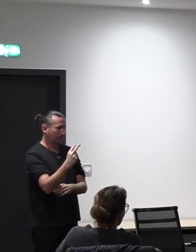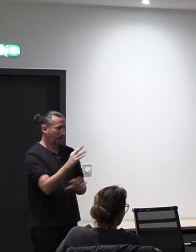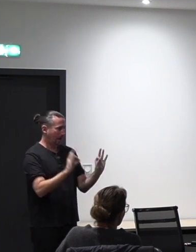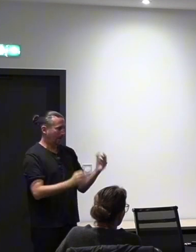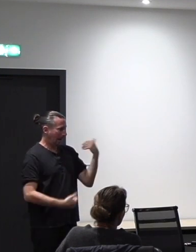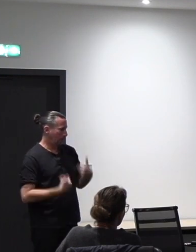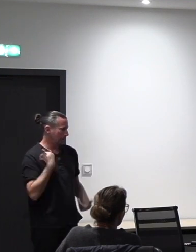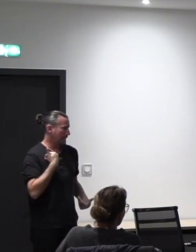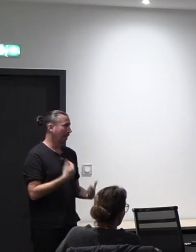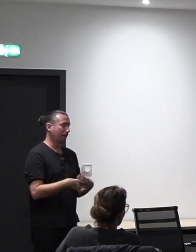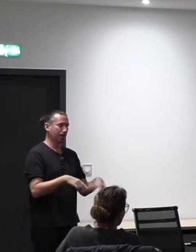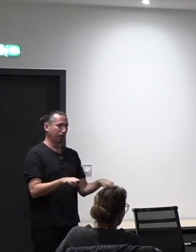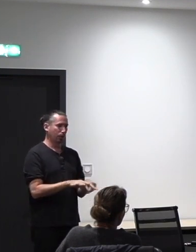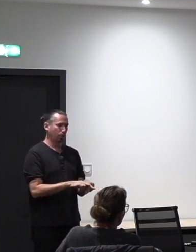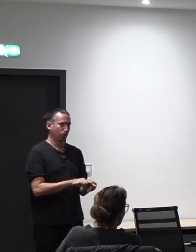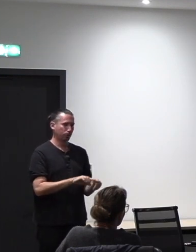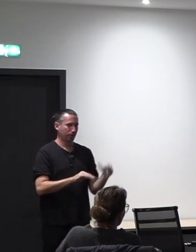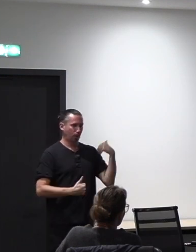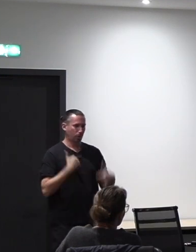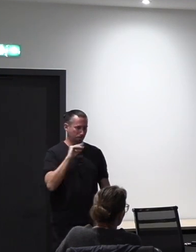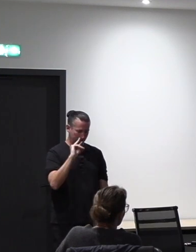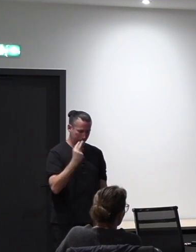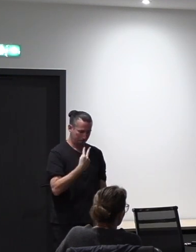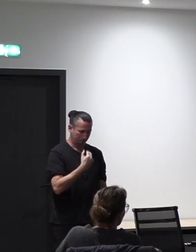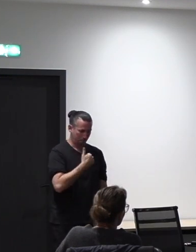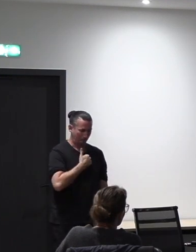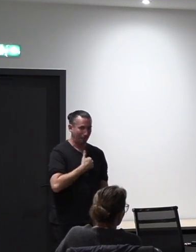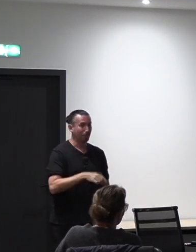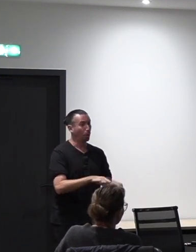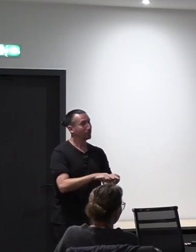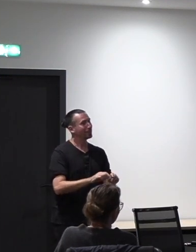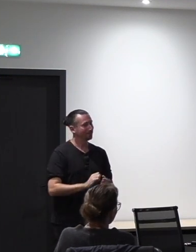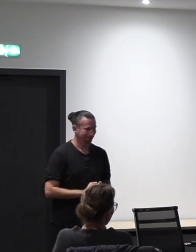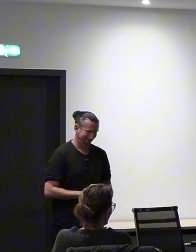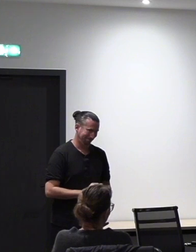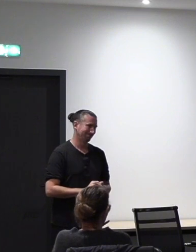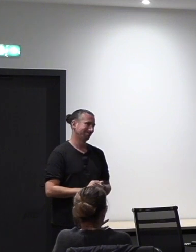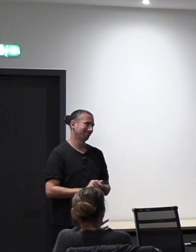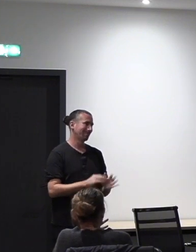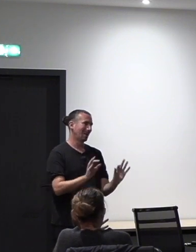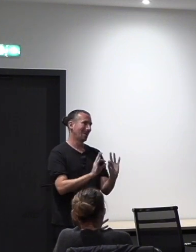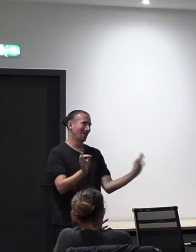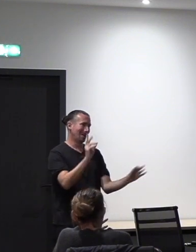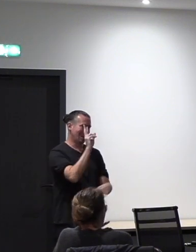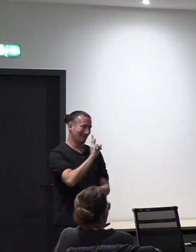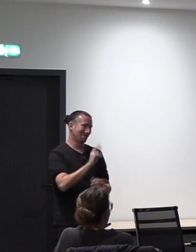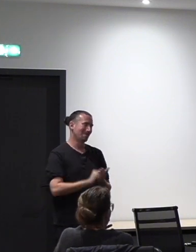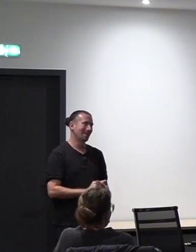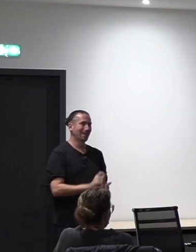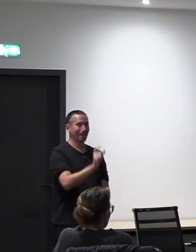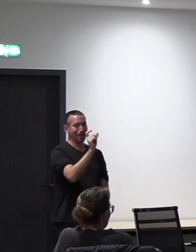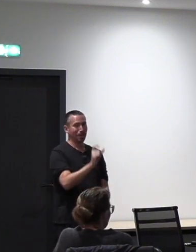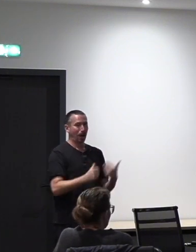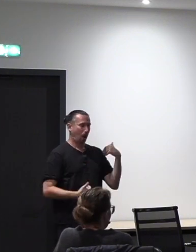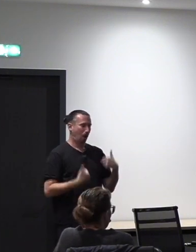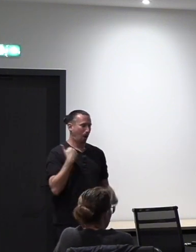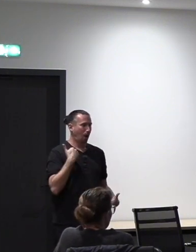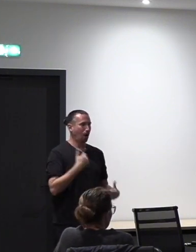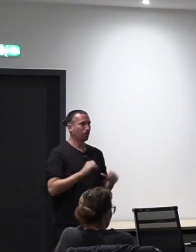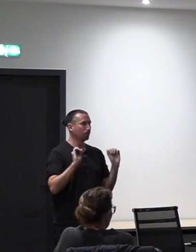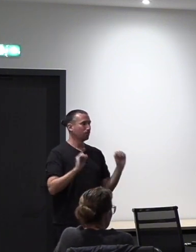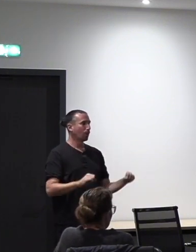et il y a le regard du handicapé lui-même. Alors je vous donne une petite anecdote pour vous dire que le handicapé n'est pas exempt de